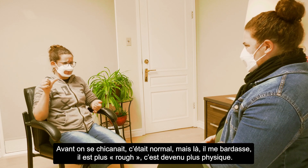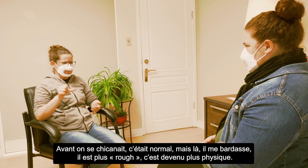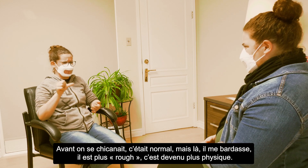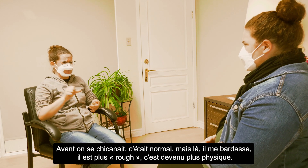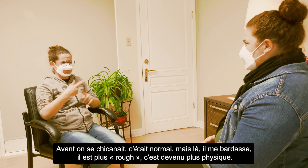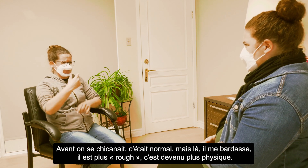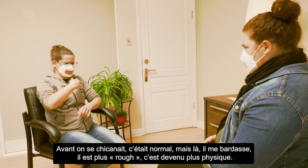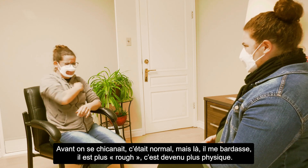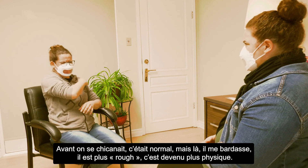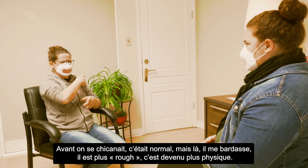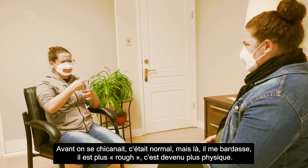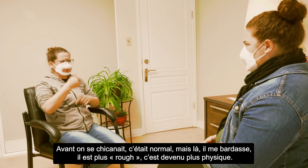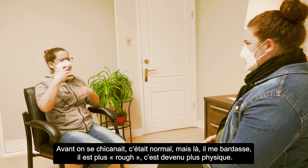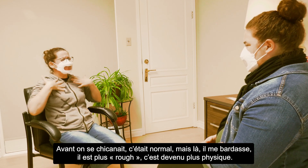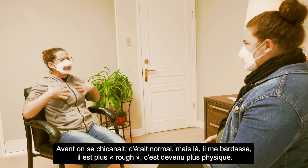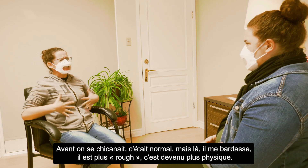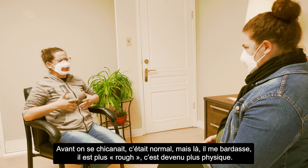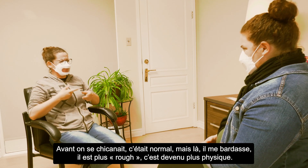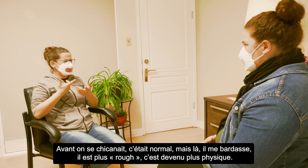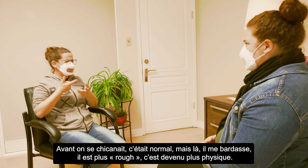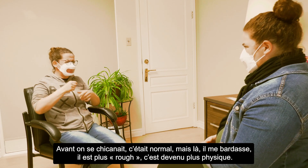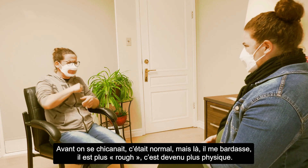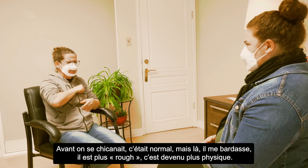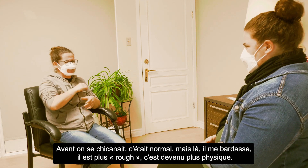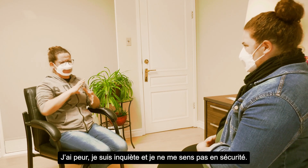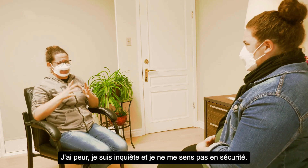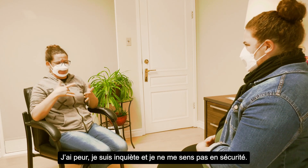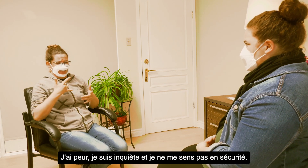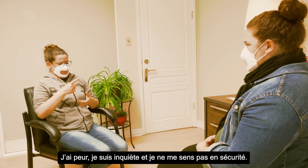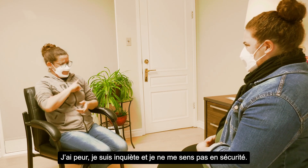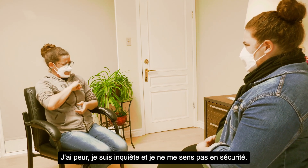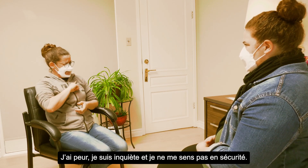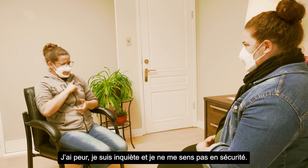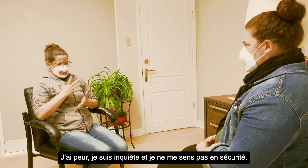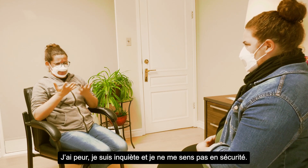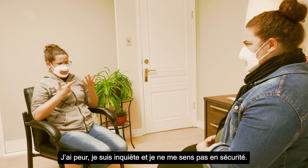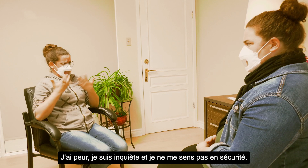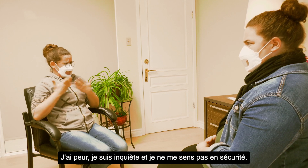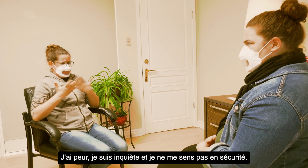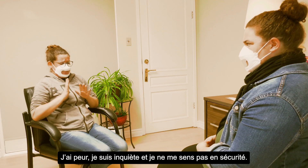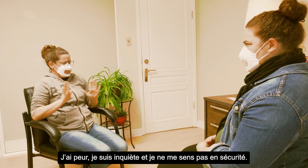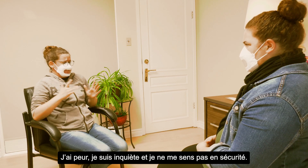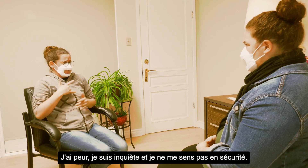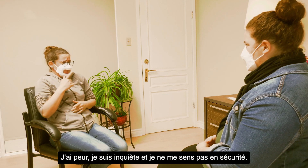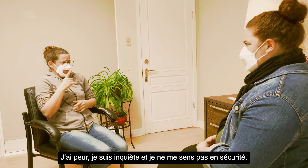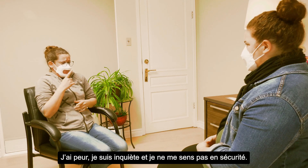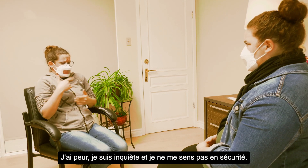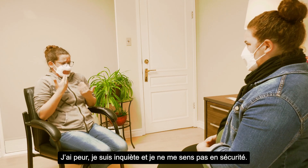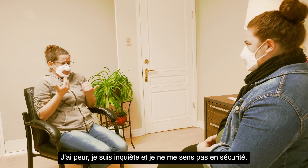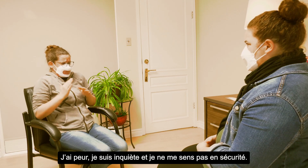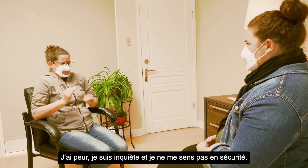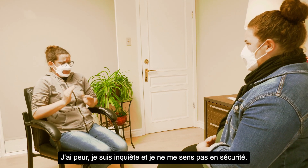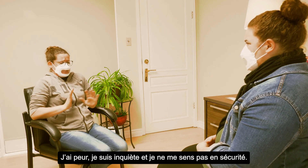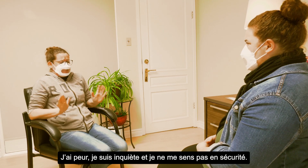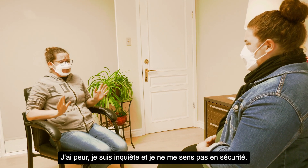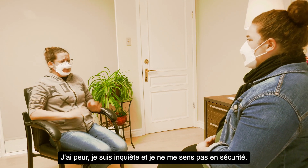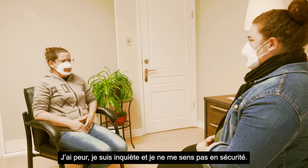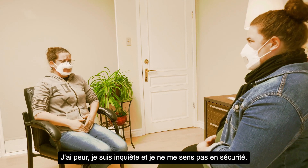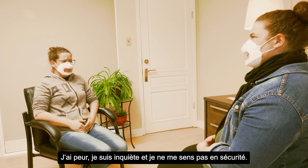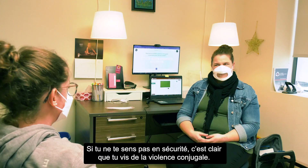pire. Maintenant, il me donne des coups, j'ai peur, je suis vraiment inquiète. Je suis vraiment inquiète pour moi. J'ai besoin de me sentir en sécurité.